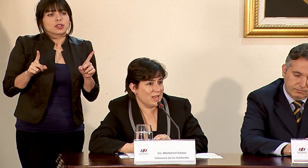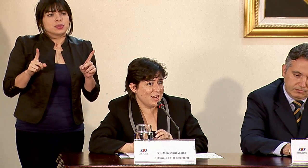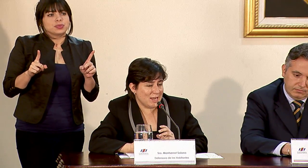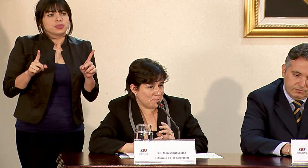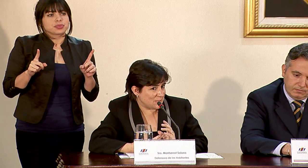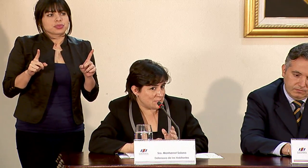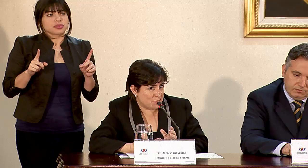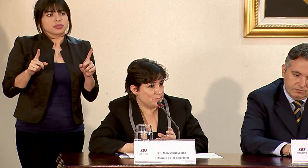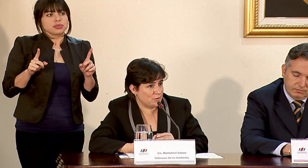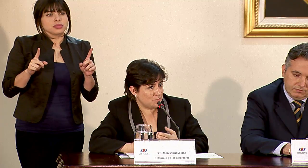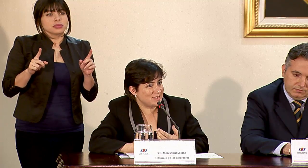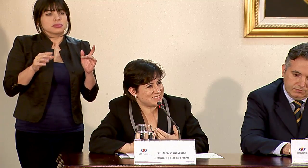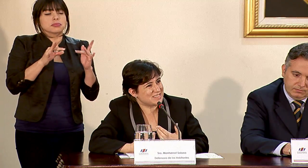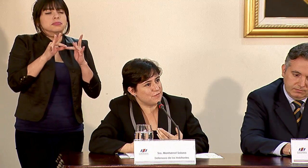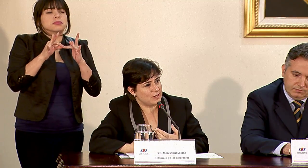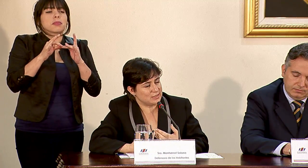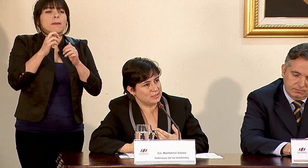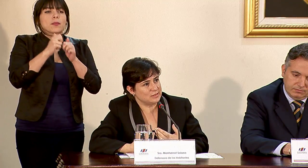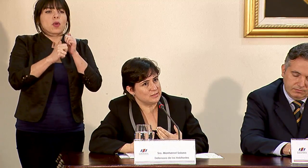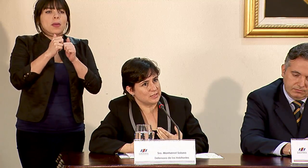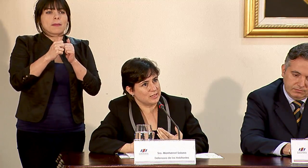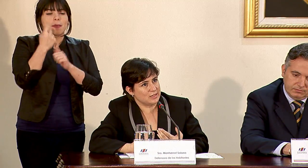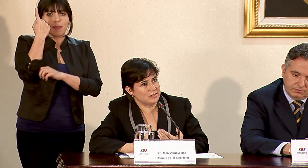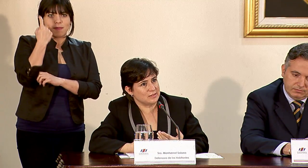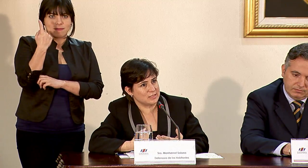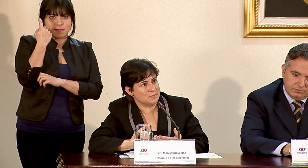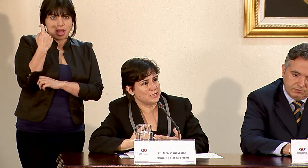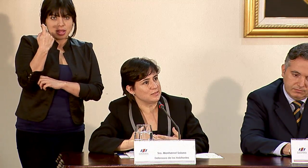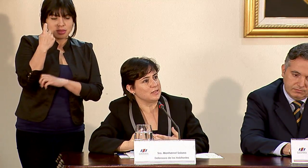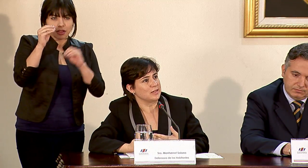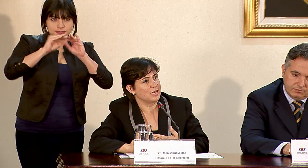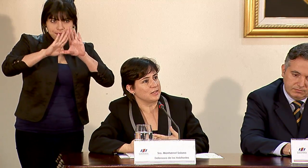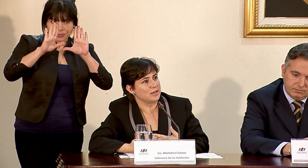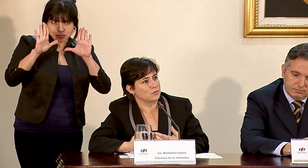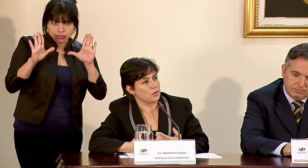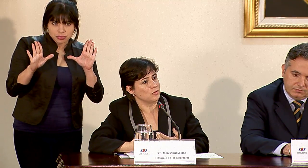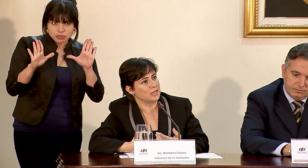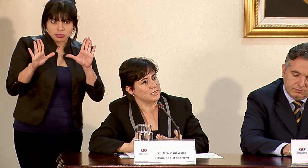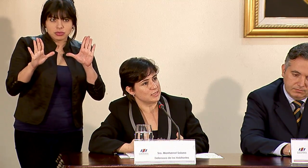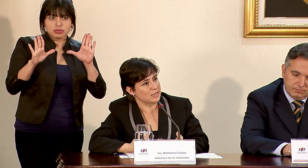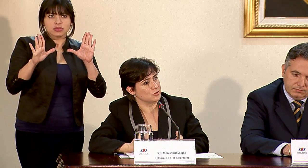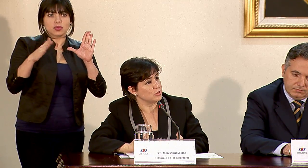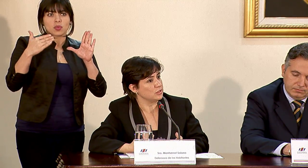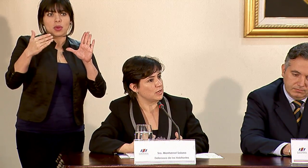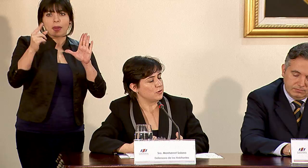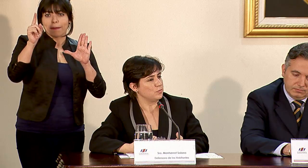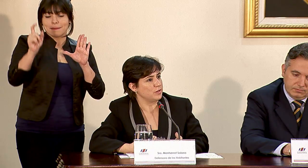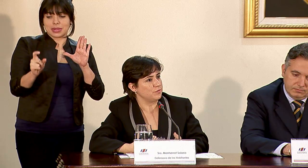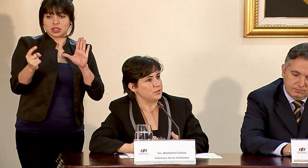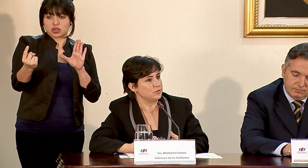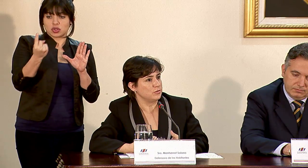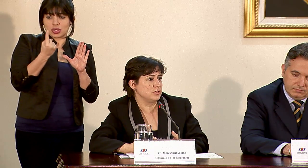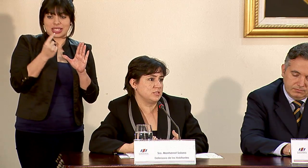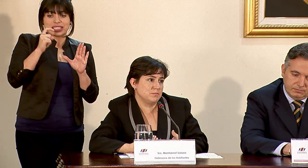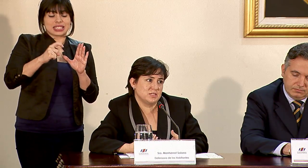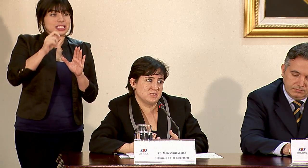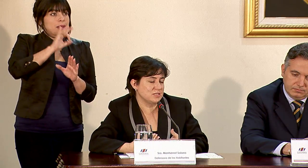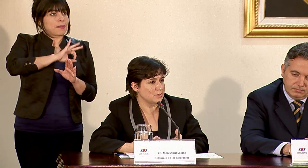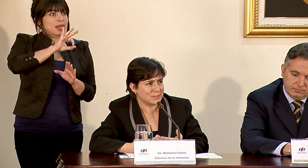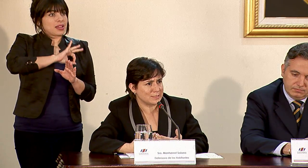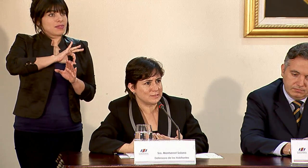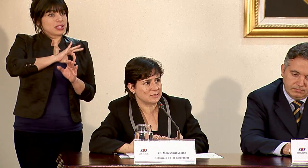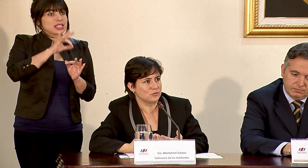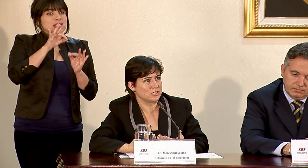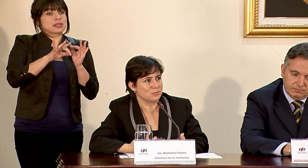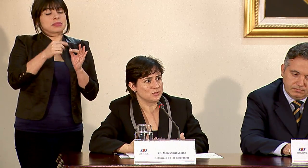pero el principal problema es esa falta, si se quiere, de transparencia y de claridad cuando alguien llega a solicitar un beneficio y simple y